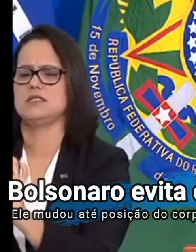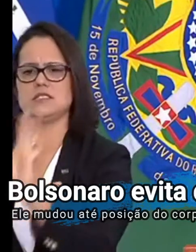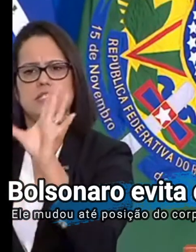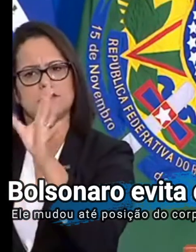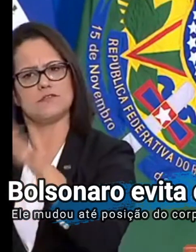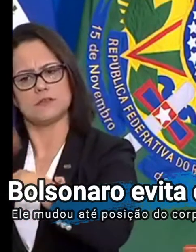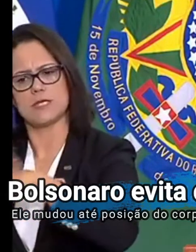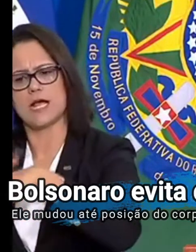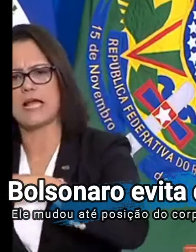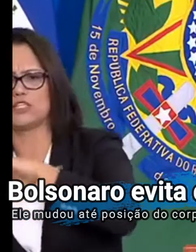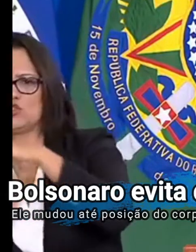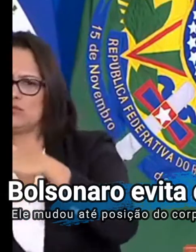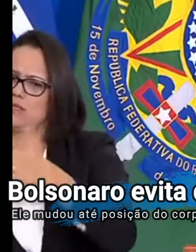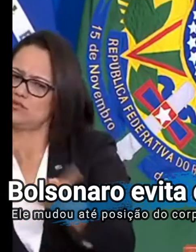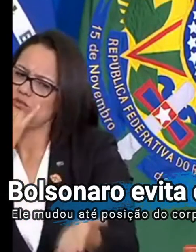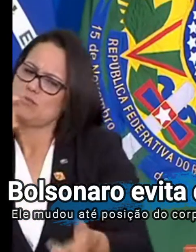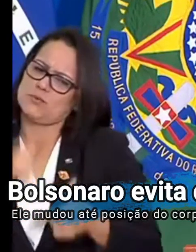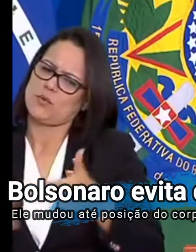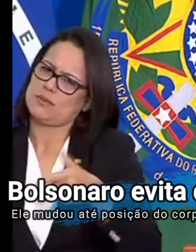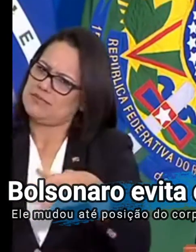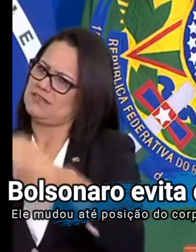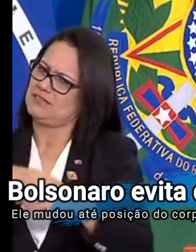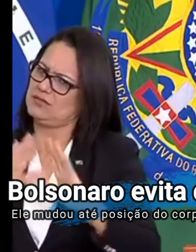isso é uma em gerência